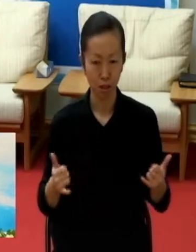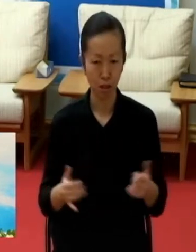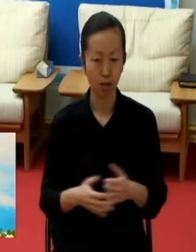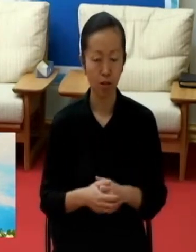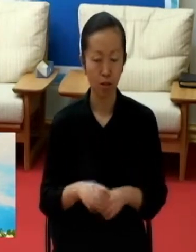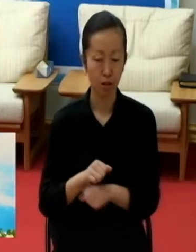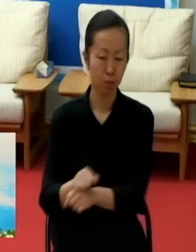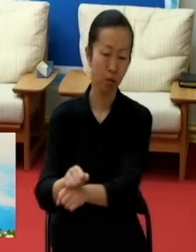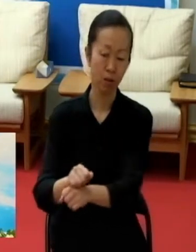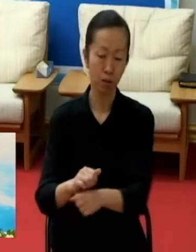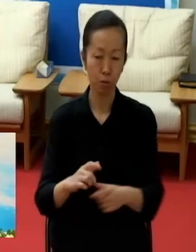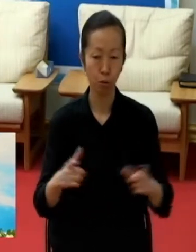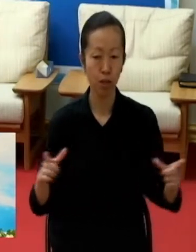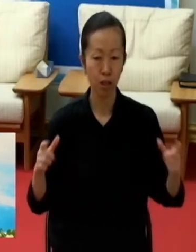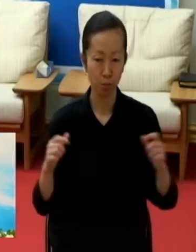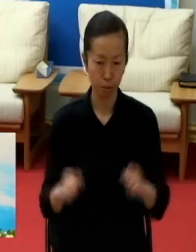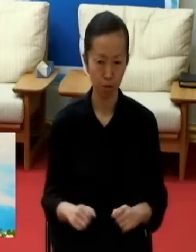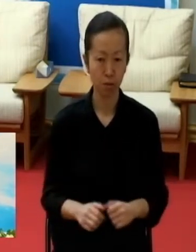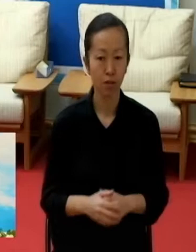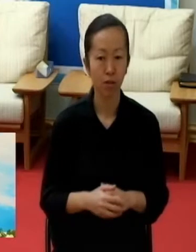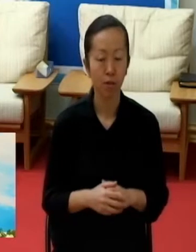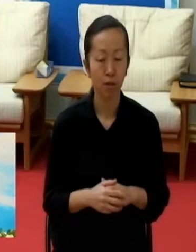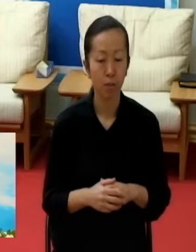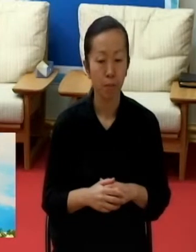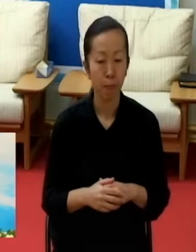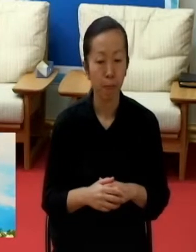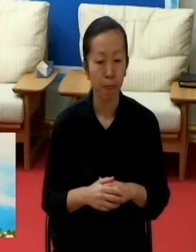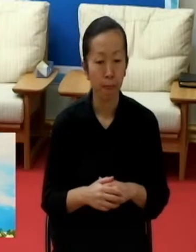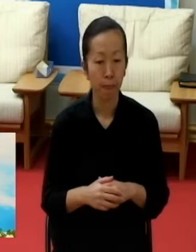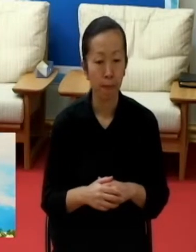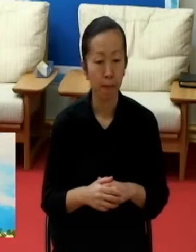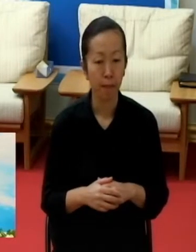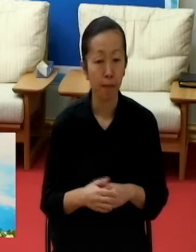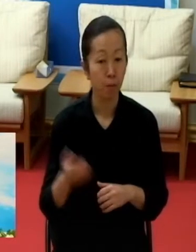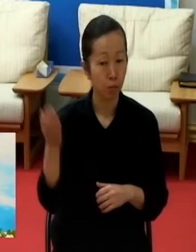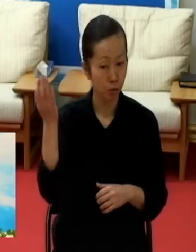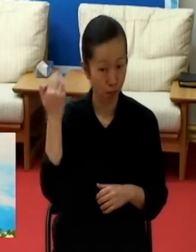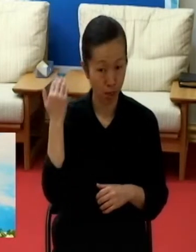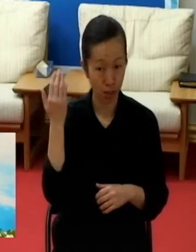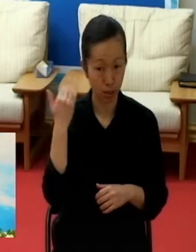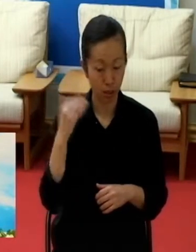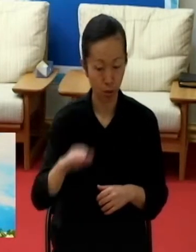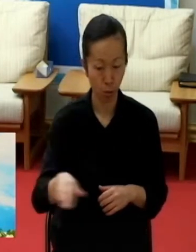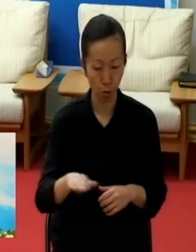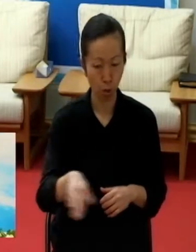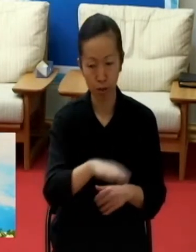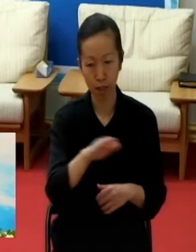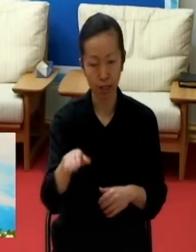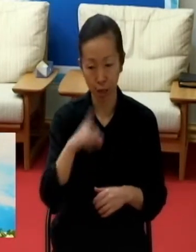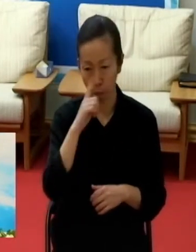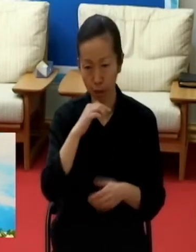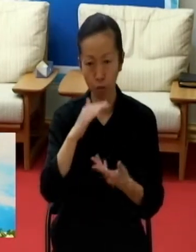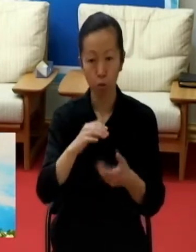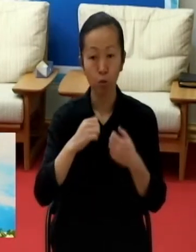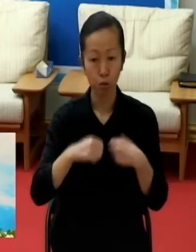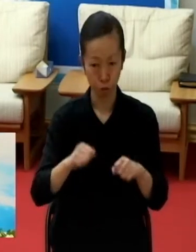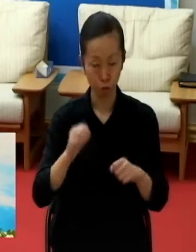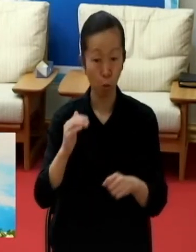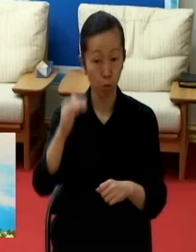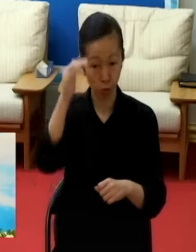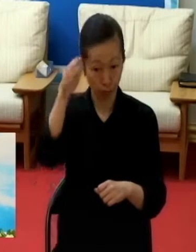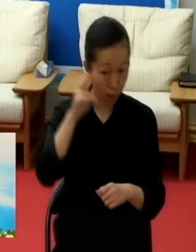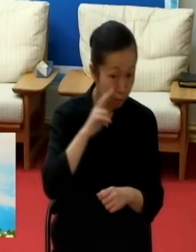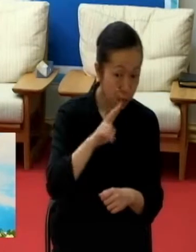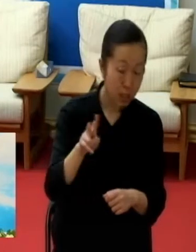아이들한테 이렇게 잘못하면은 막 어른들이 뭐라 그럽니다. 昔は子供たちが悪いことをすると大人の方がそれを